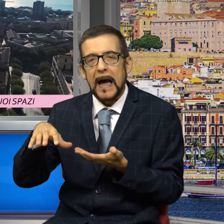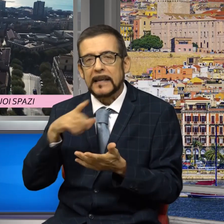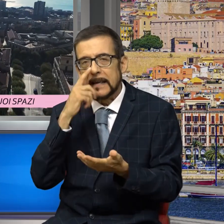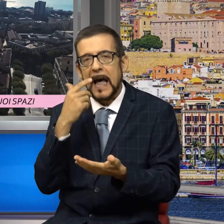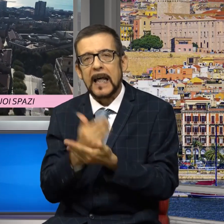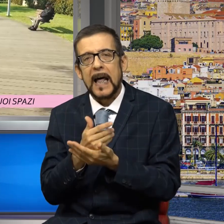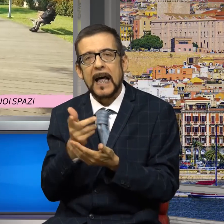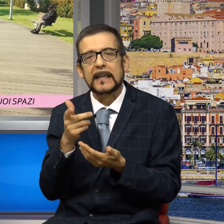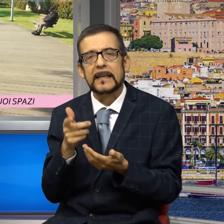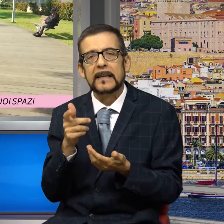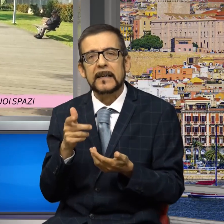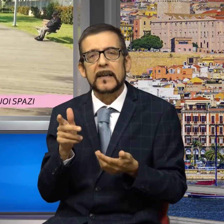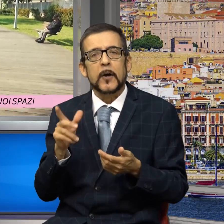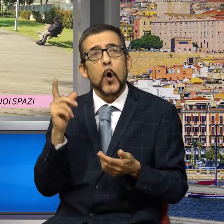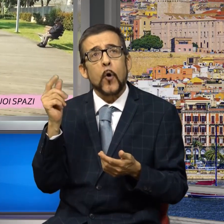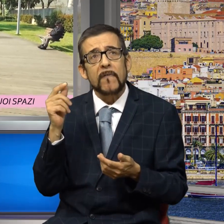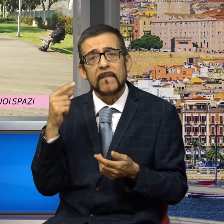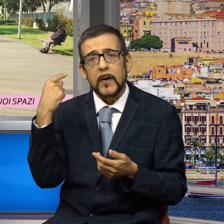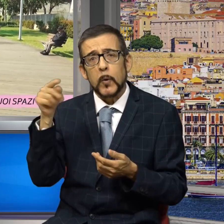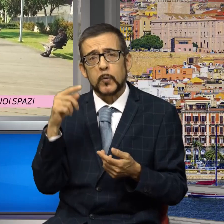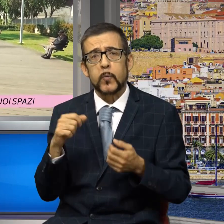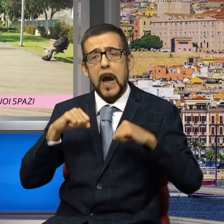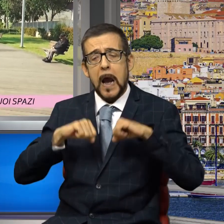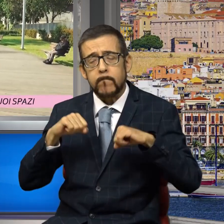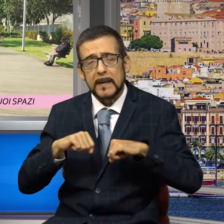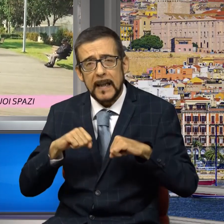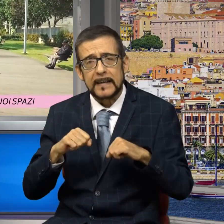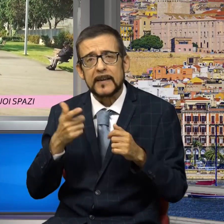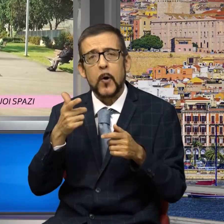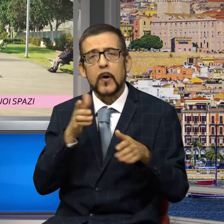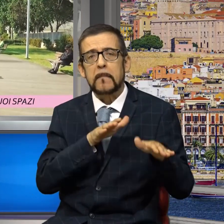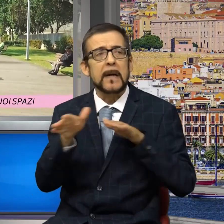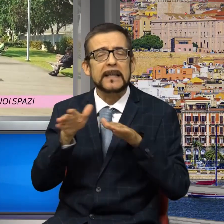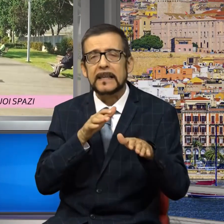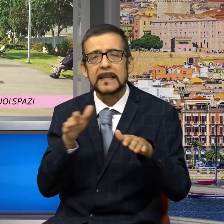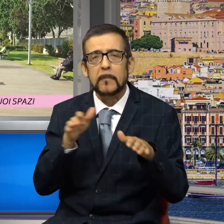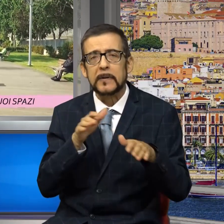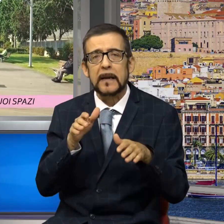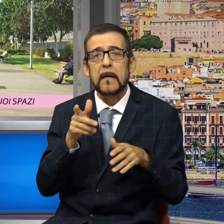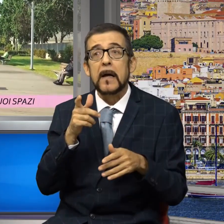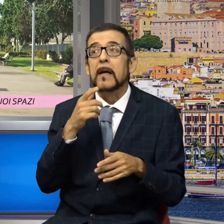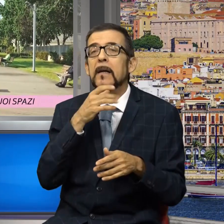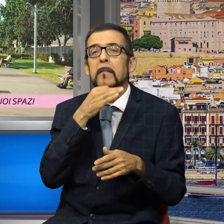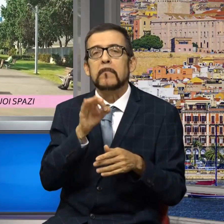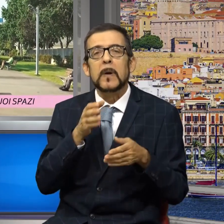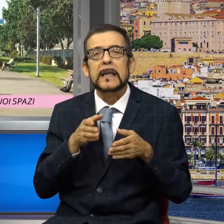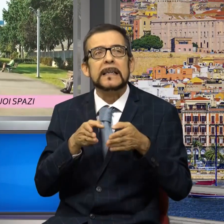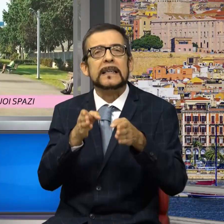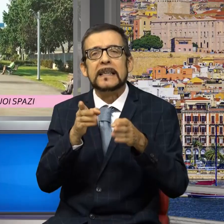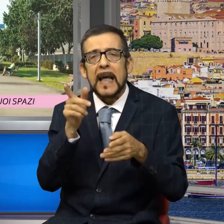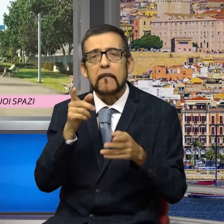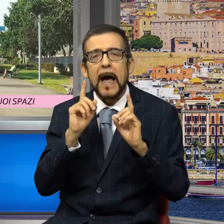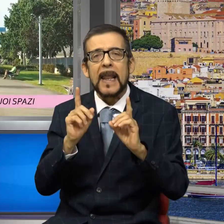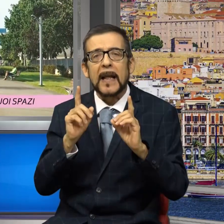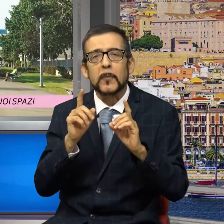e convivendo con le sue abitazioni, i suoi mezzi di spostamento, che a volte diventano persino un sistema di cui la natura si serve